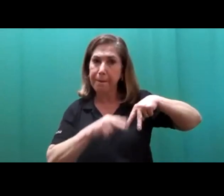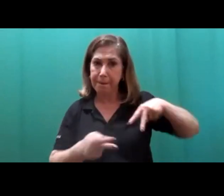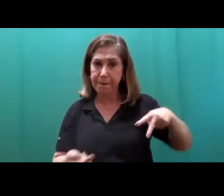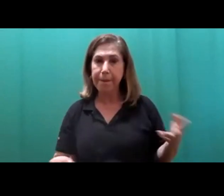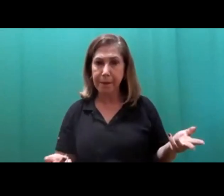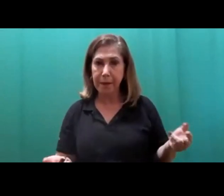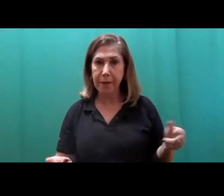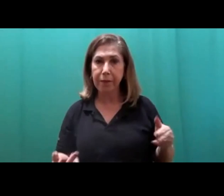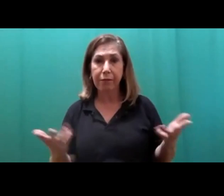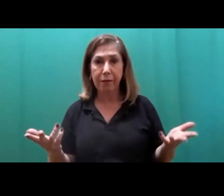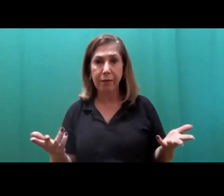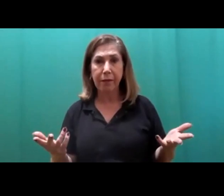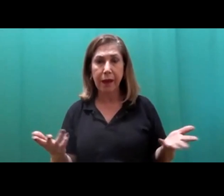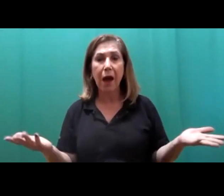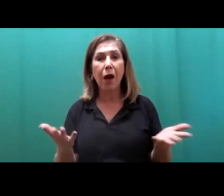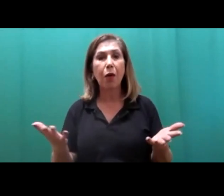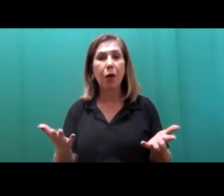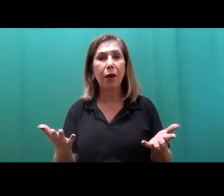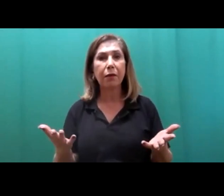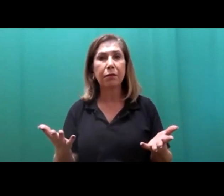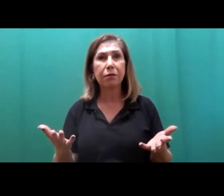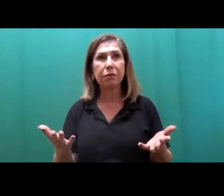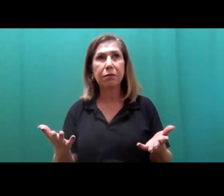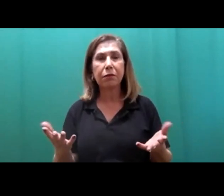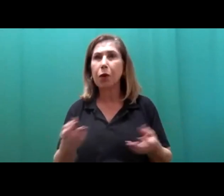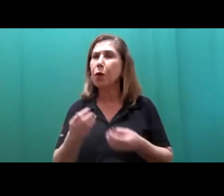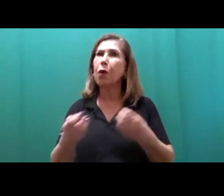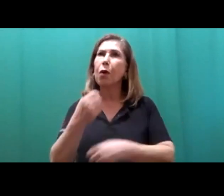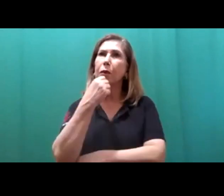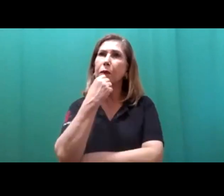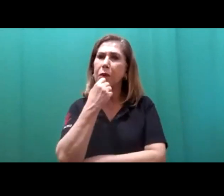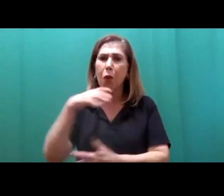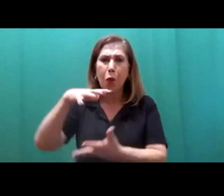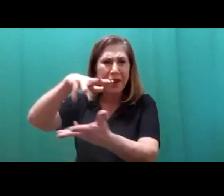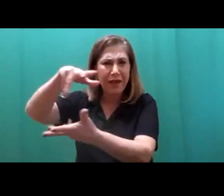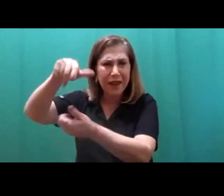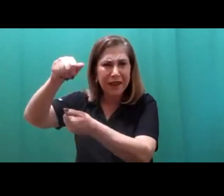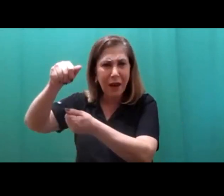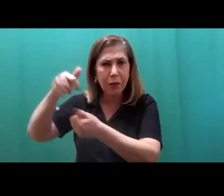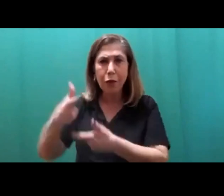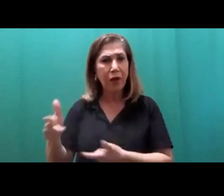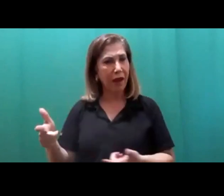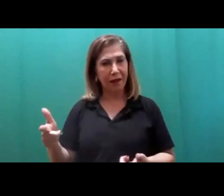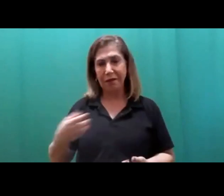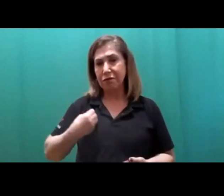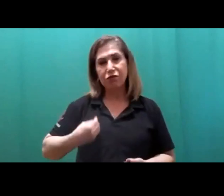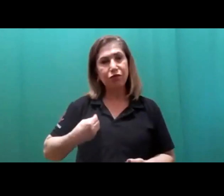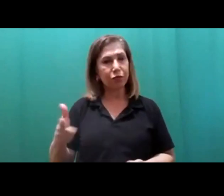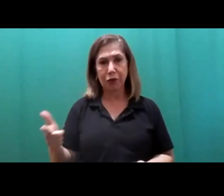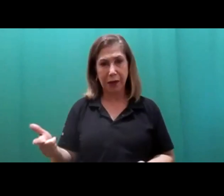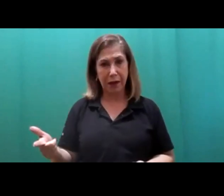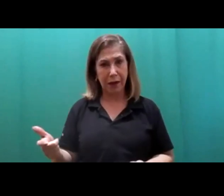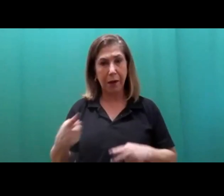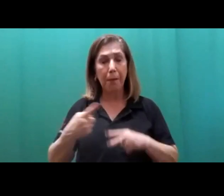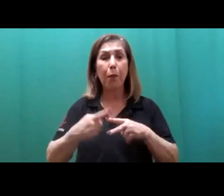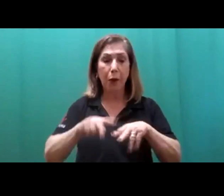Sendo assim, a gente quebra a ideia de universal. Essa história das políticas universais, elas não funcionam, porque a gente tem um pluriverso